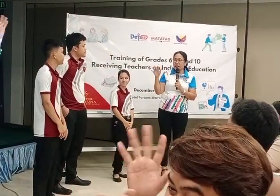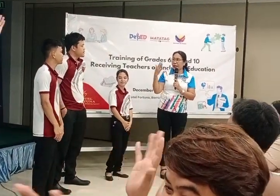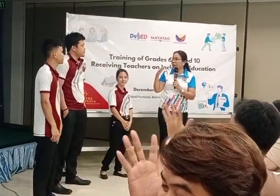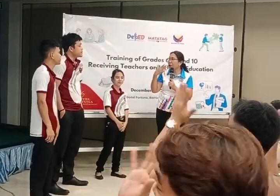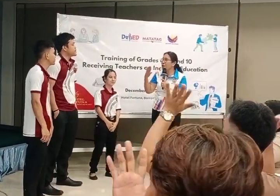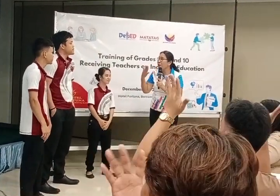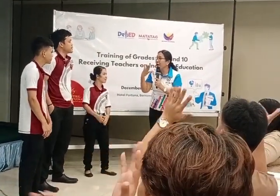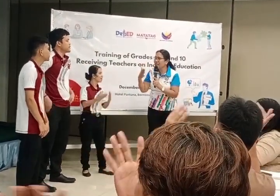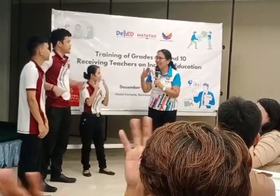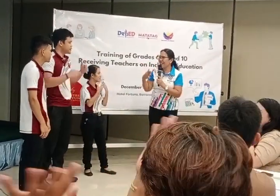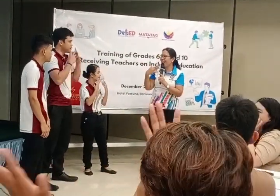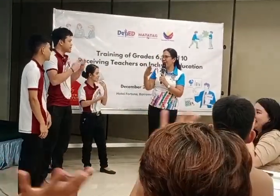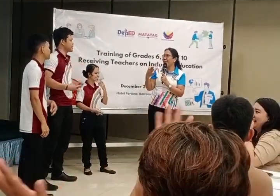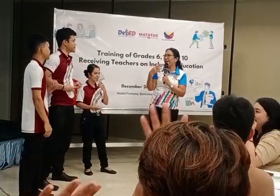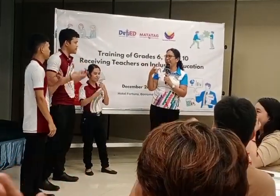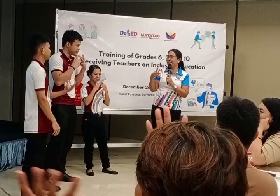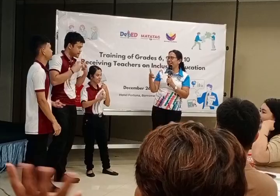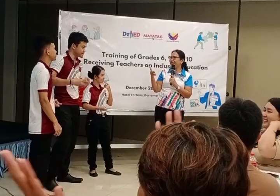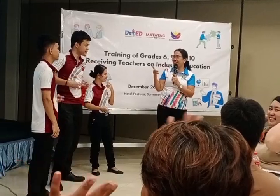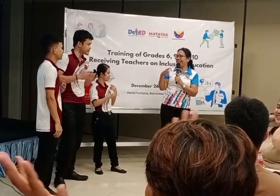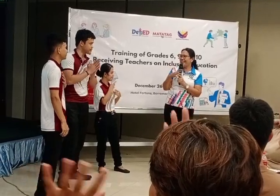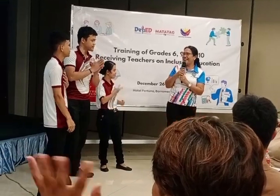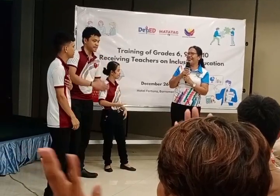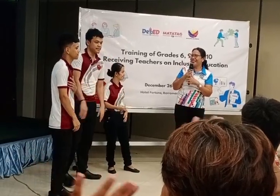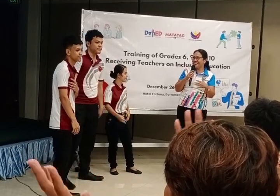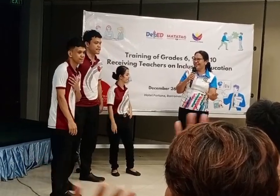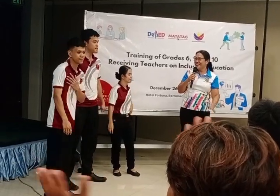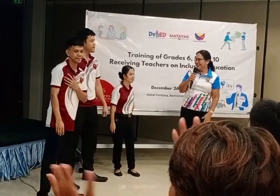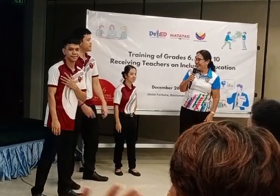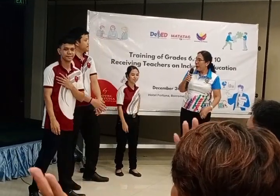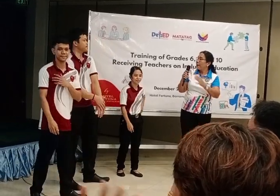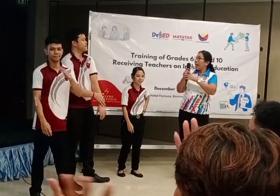Thank you so much. Thank you very much. Okay.